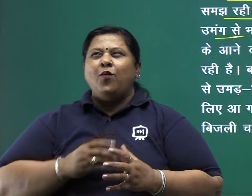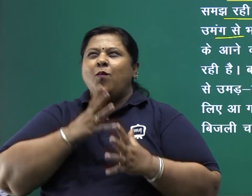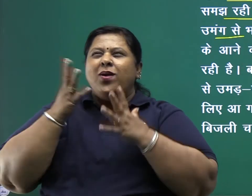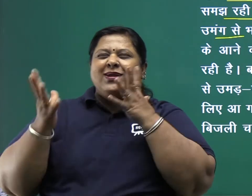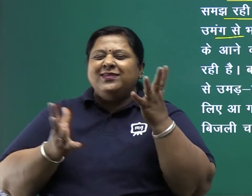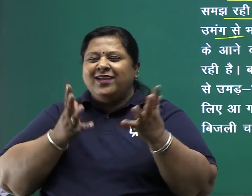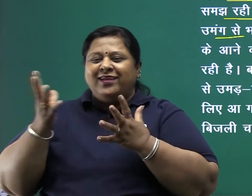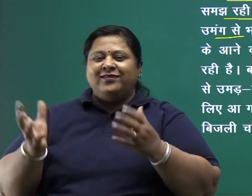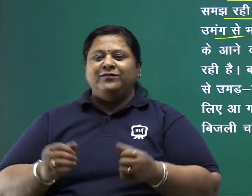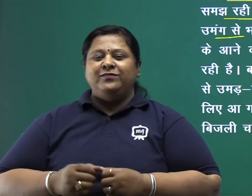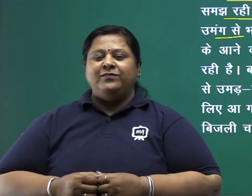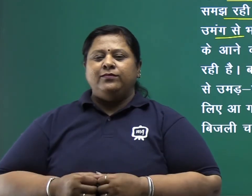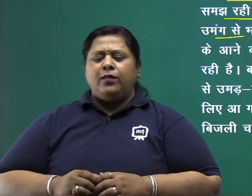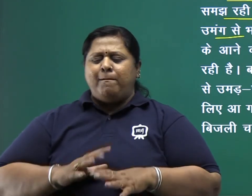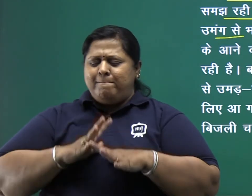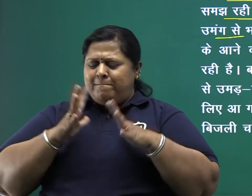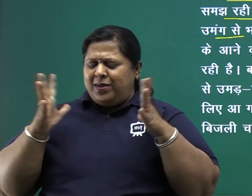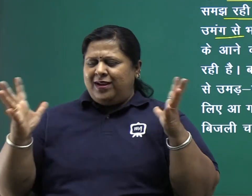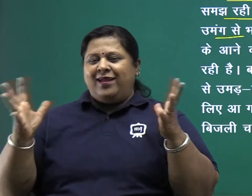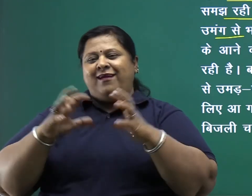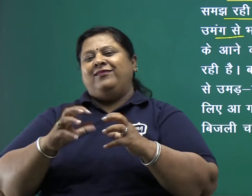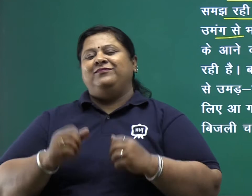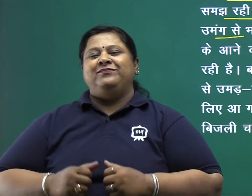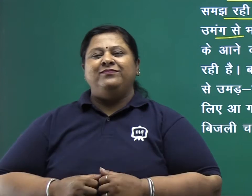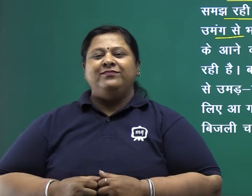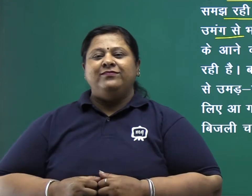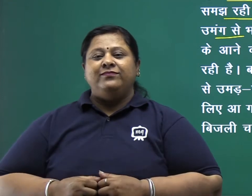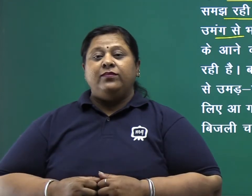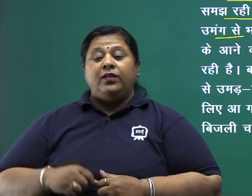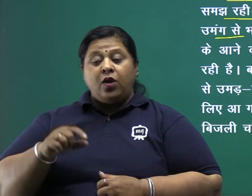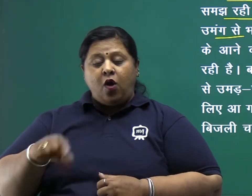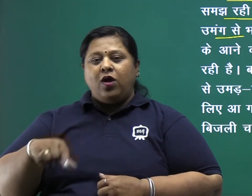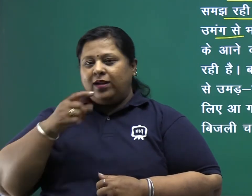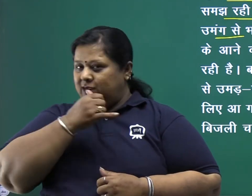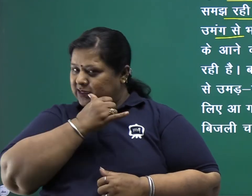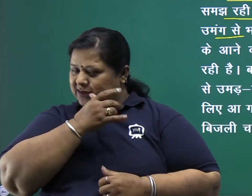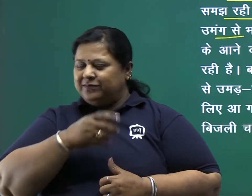उमंग से भर गया है और कृष्ण